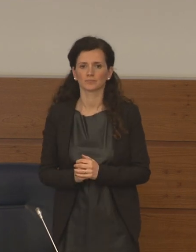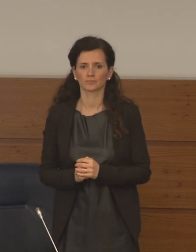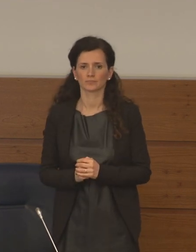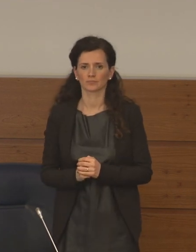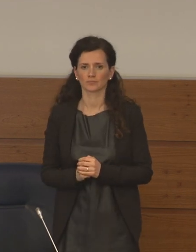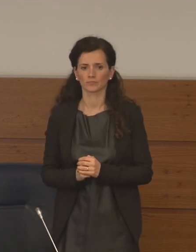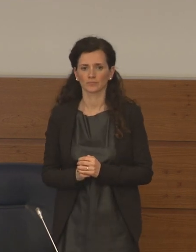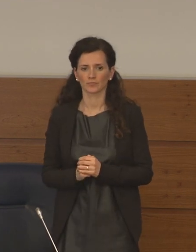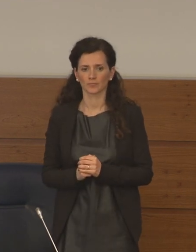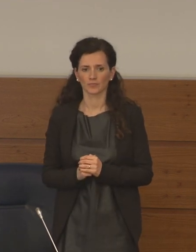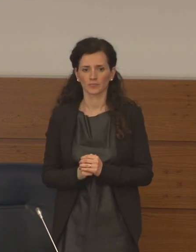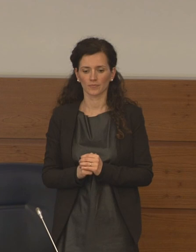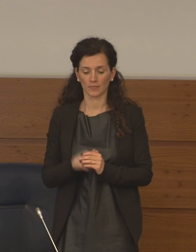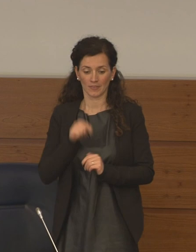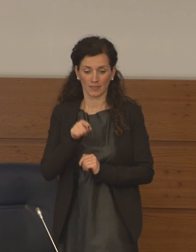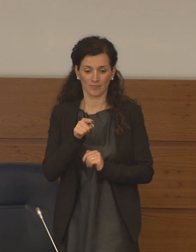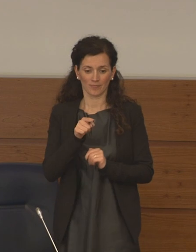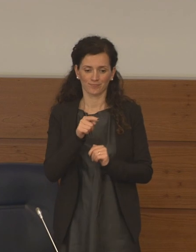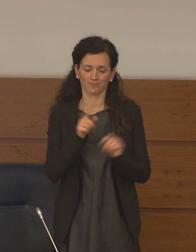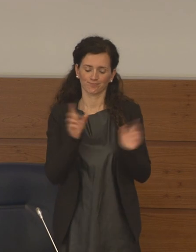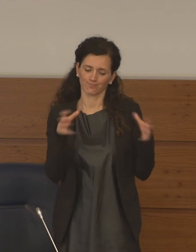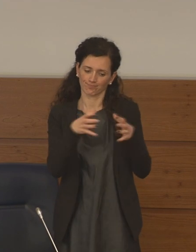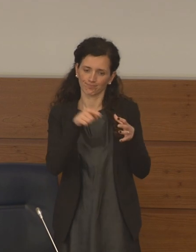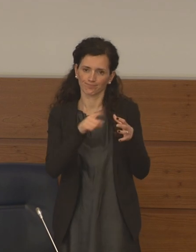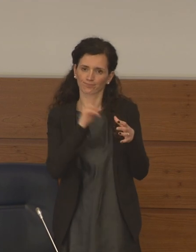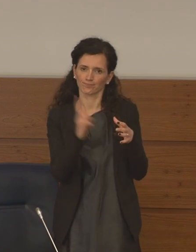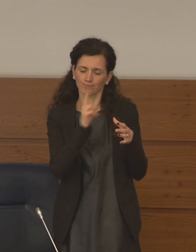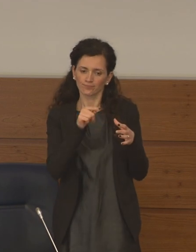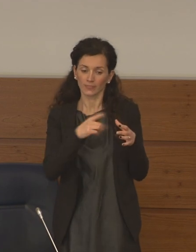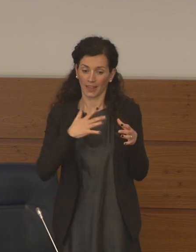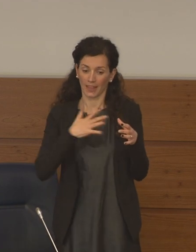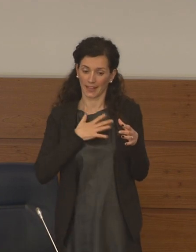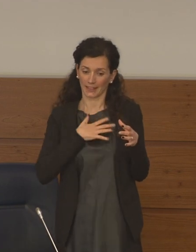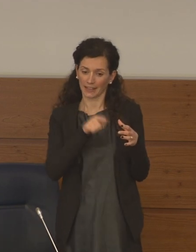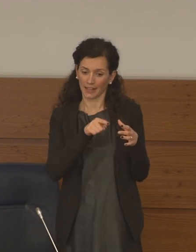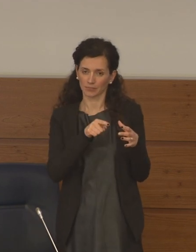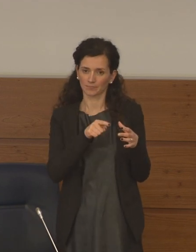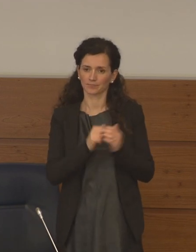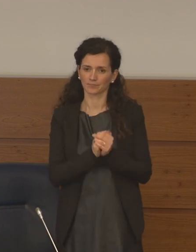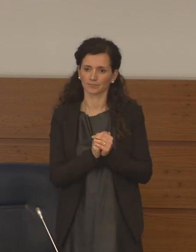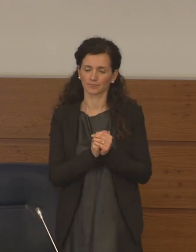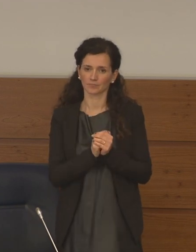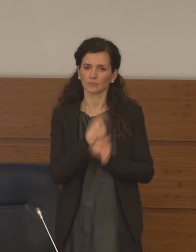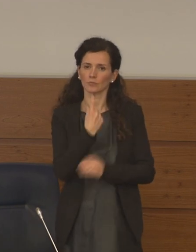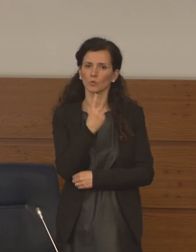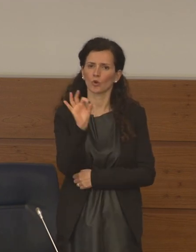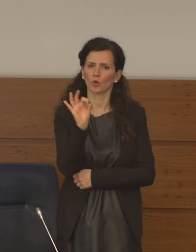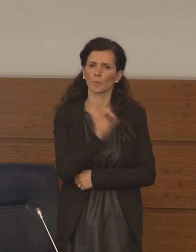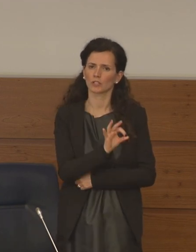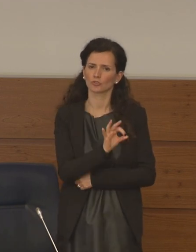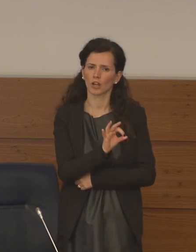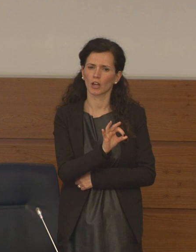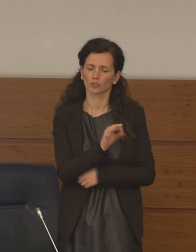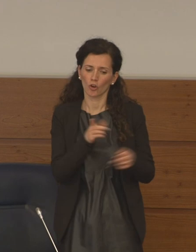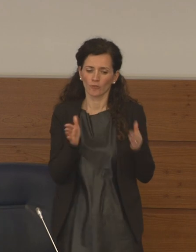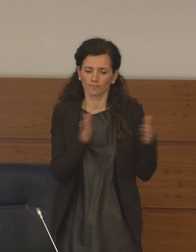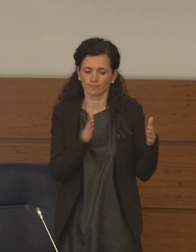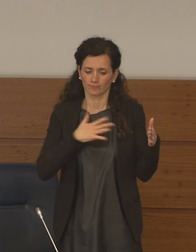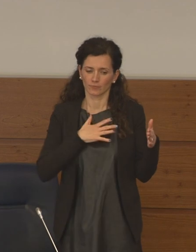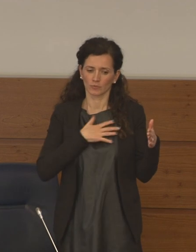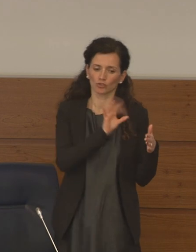sempre per quanto riguarda le classi di età dei deceduti abbiamo l'un per cento e nella fascia di età tra